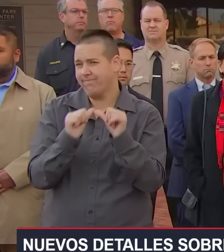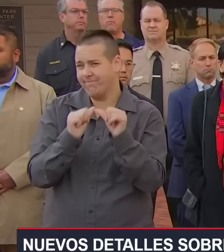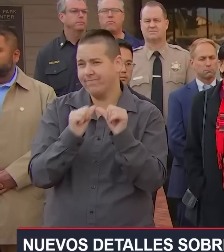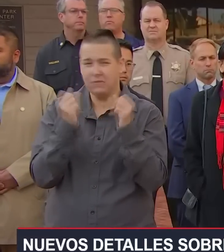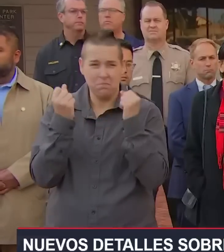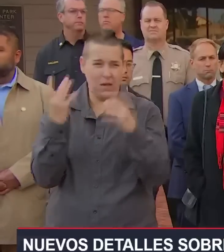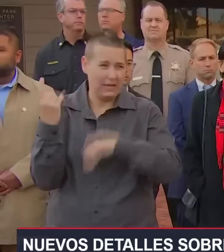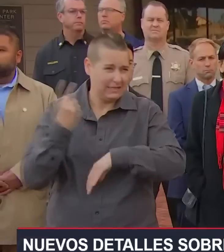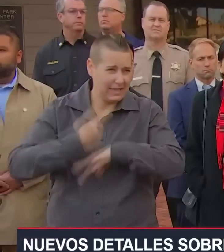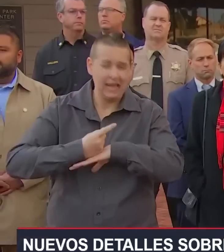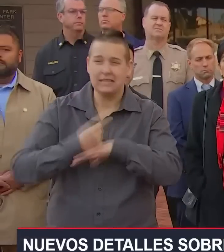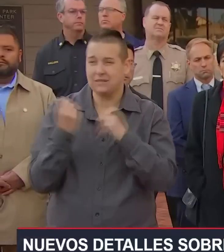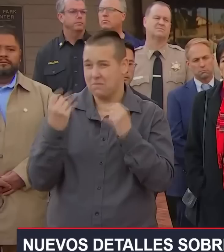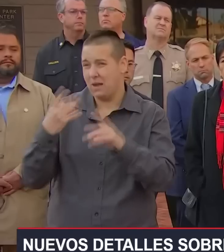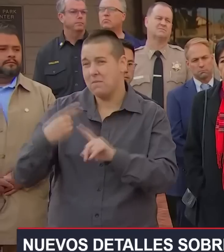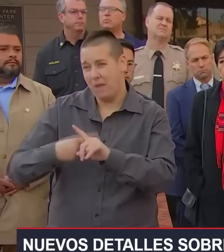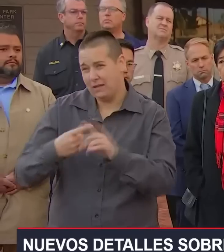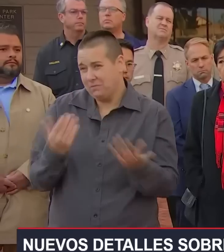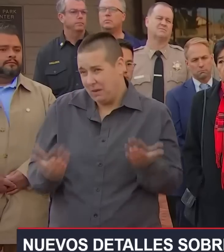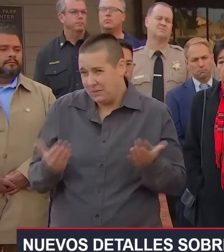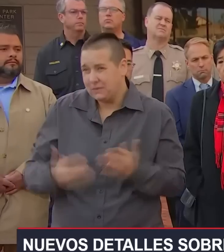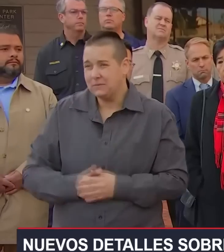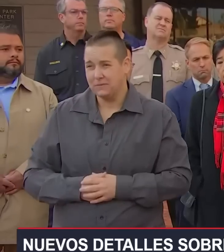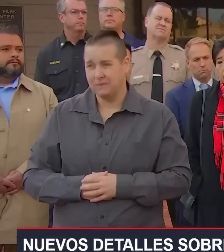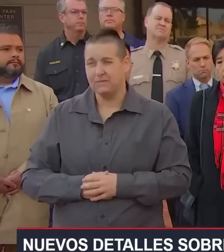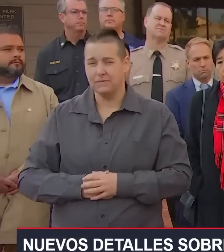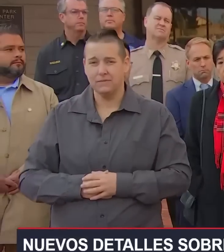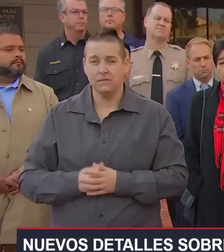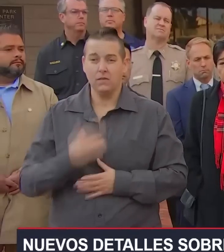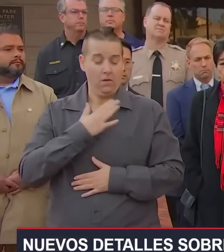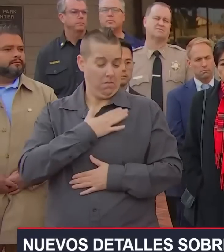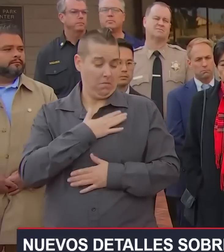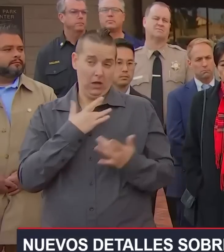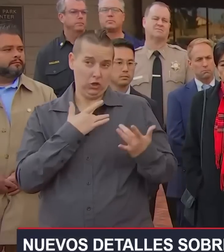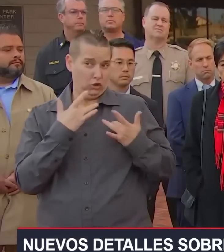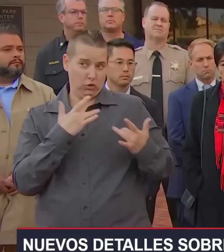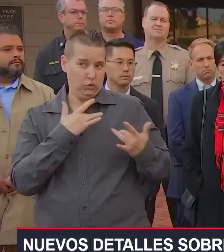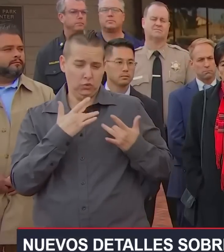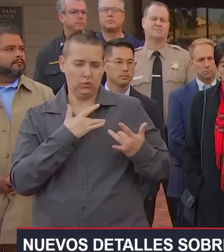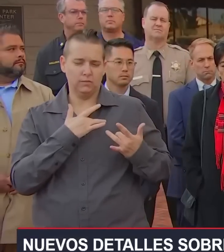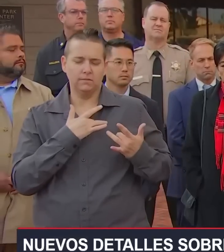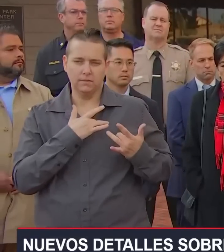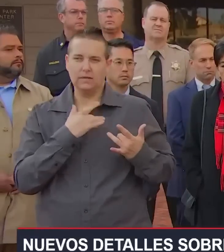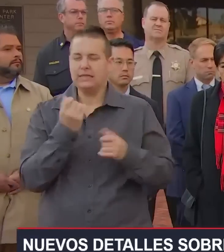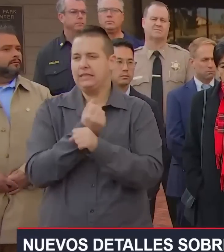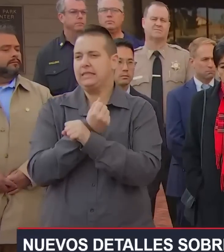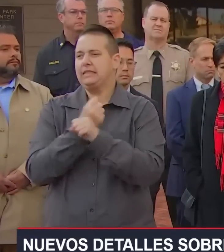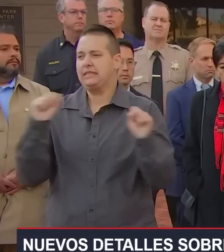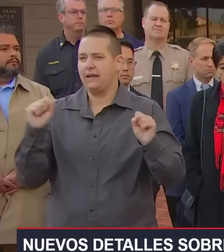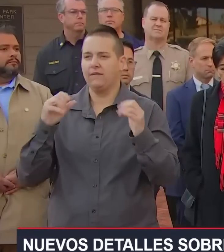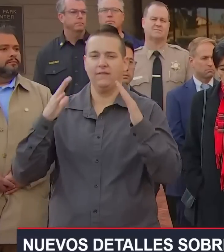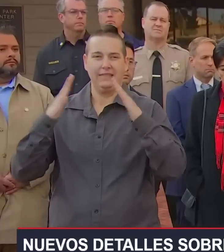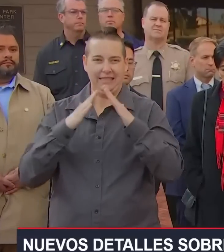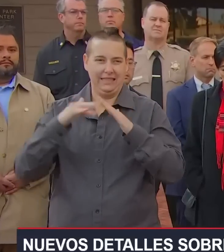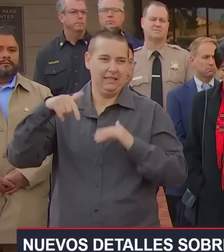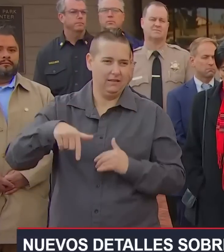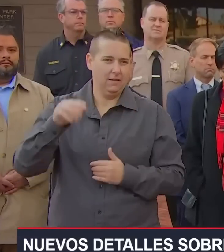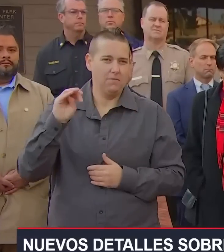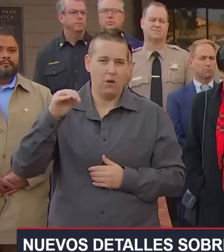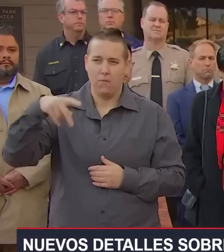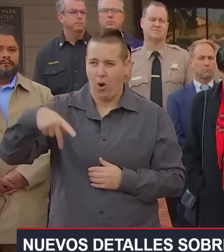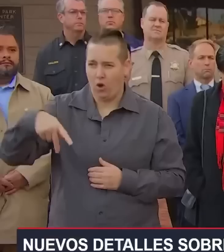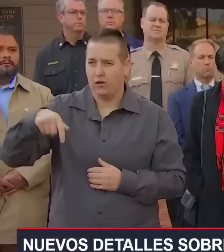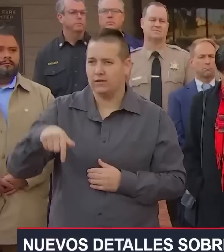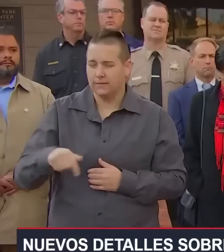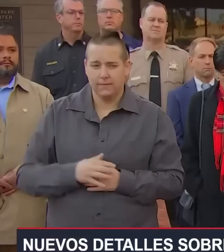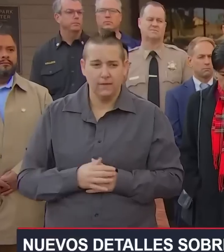a gran escala que va a tomar varios días y quizás meses mi preocupación en este